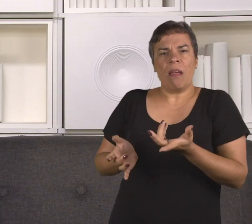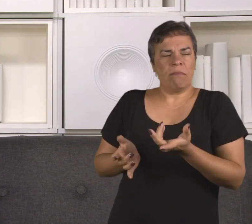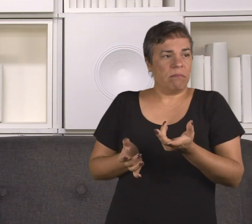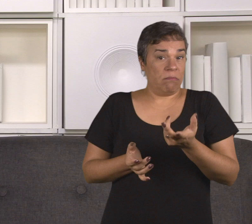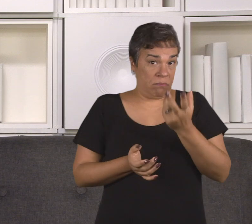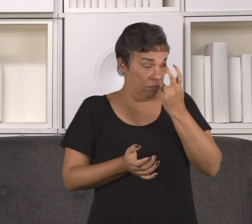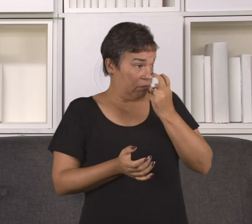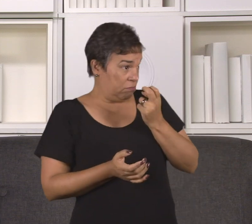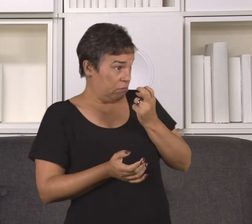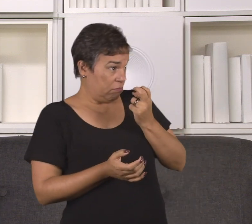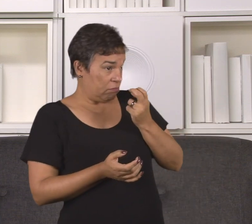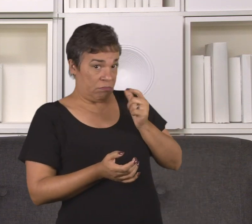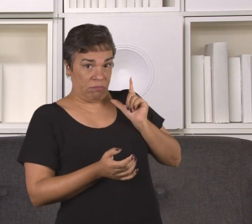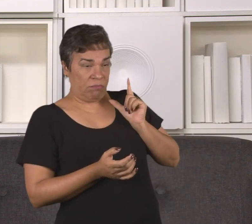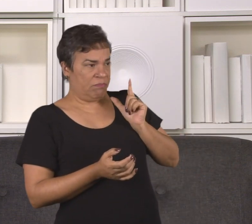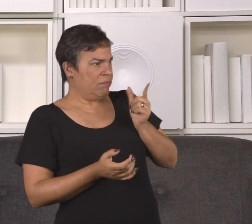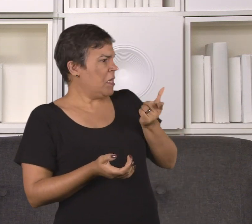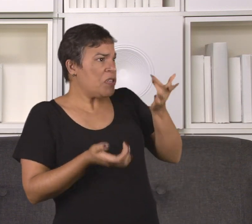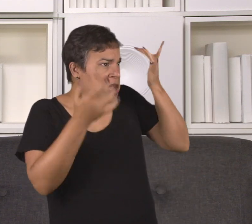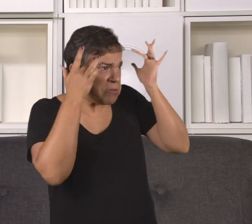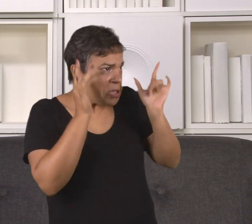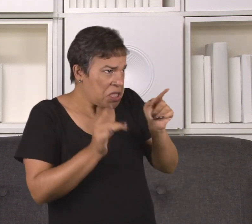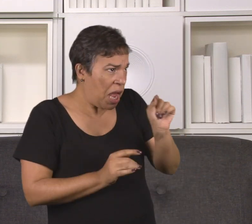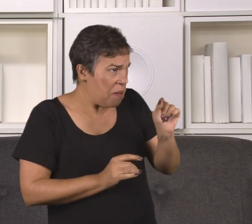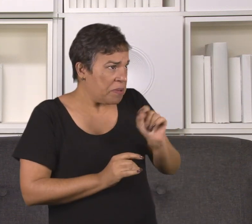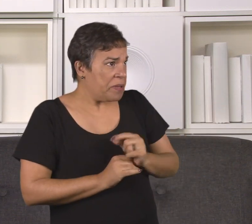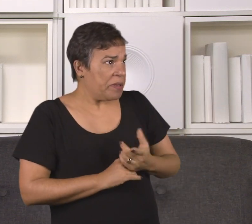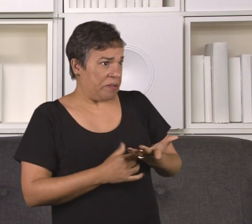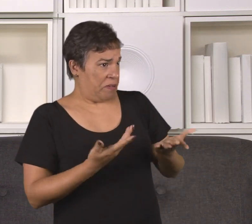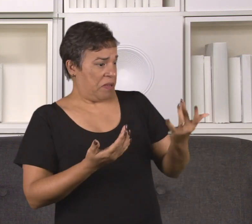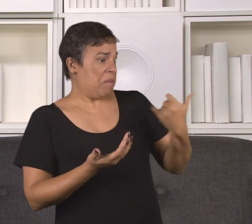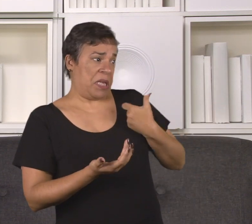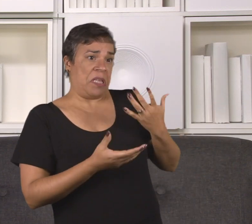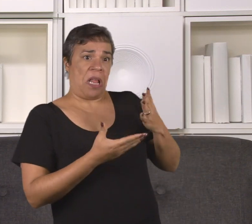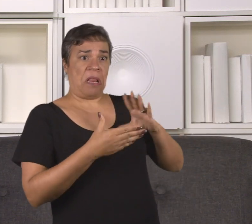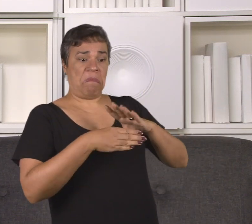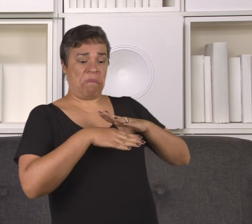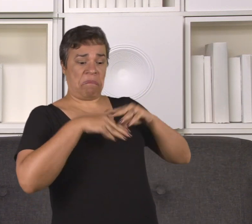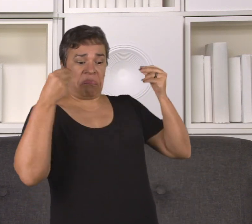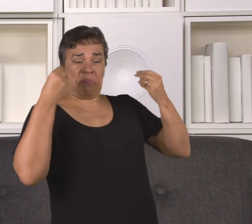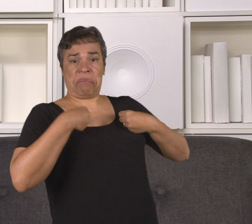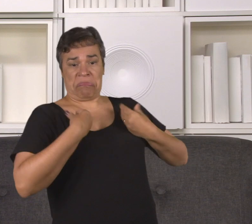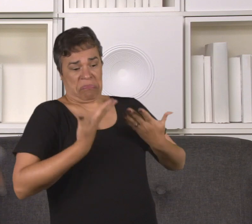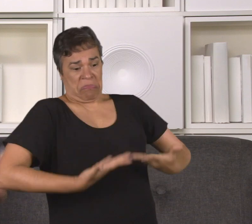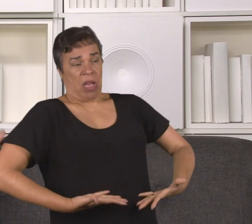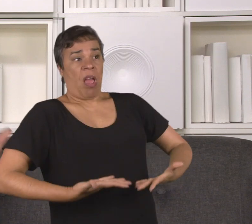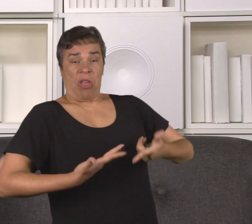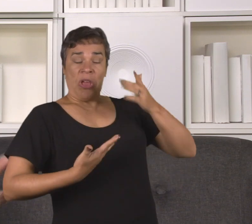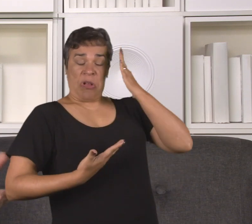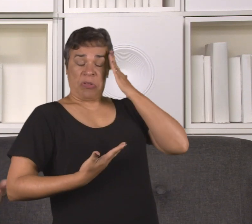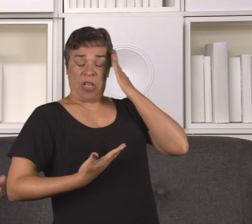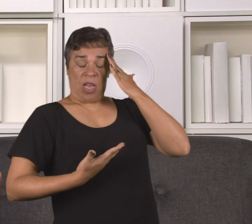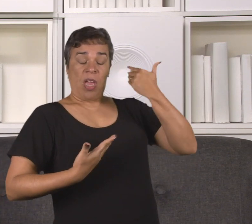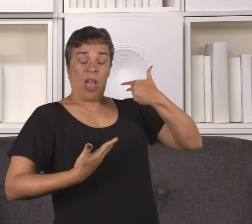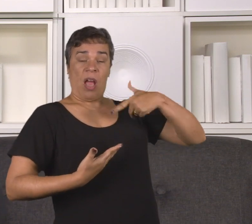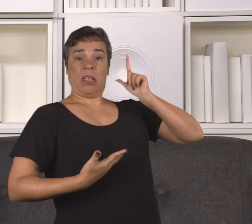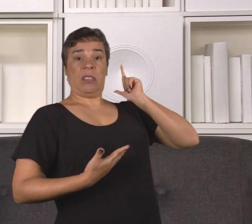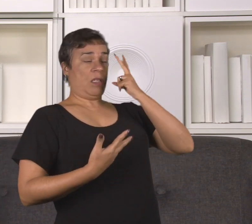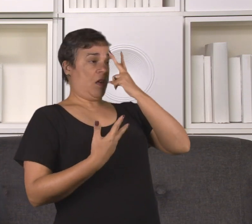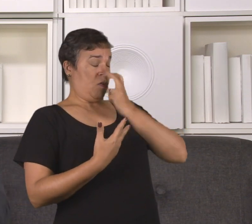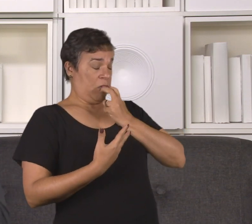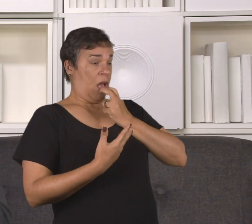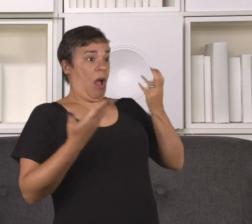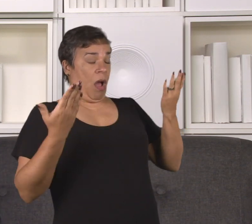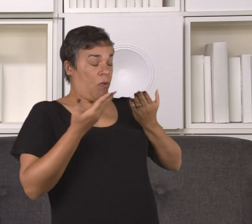diz assim, que coisa, né? Vocês não sabem quem ele é, de onde ele veio, mas ele me curou. E eu era cego e agora eu vejo. E como é que